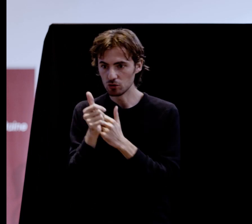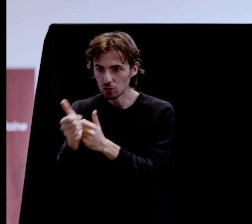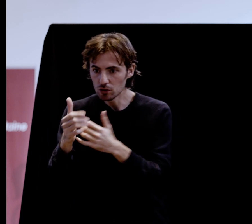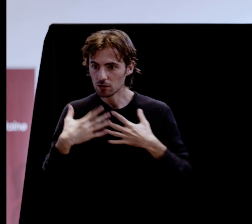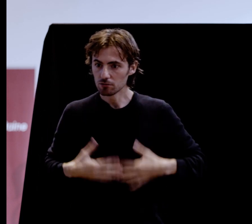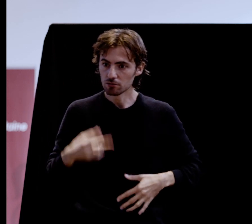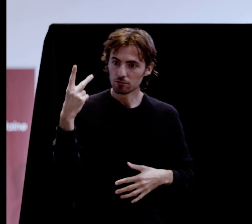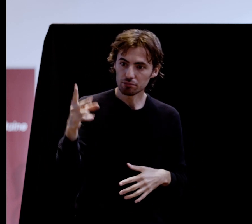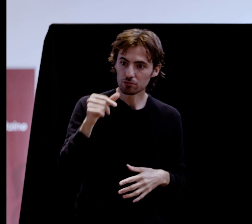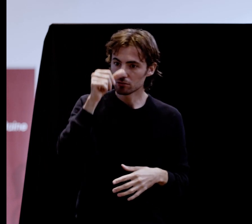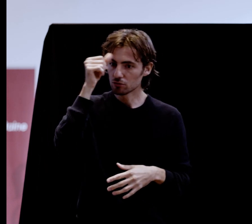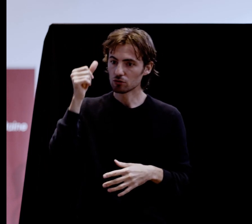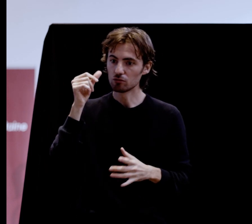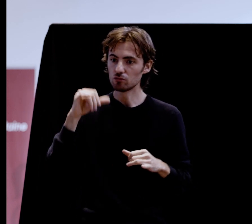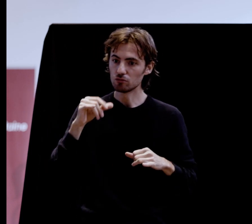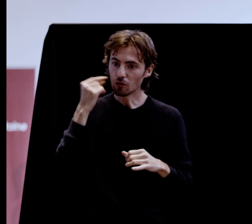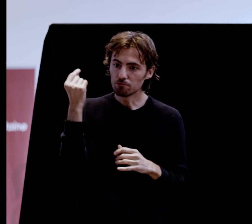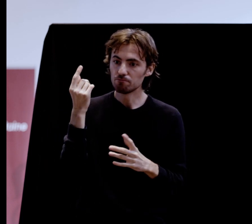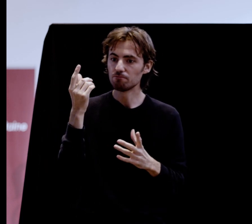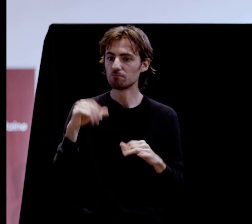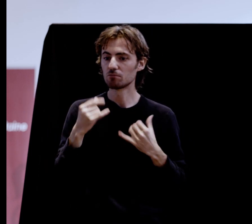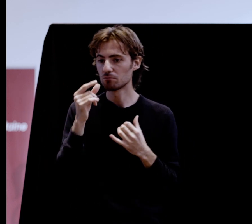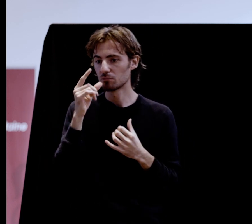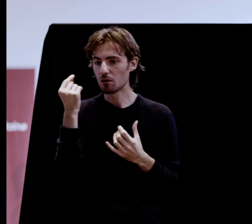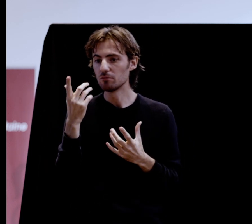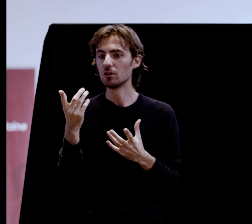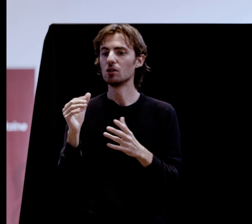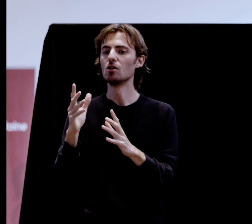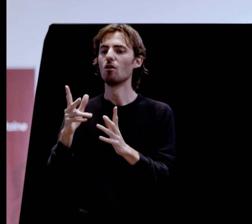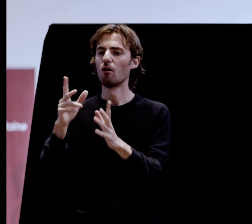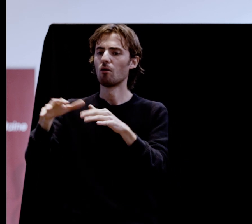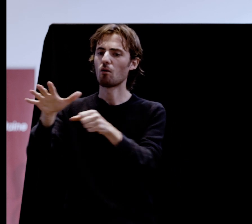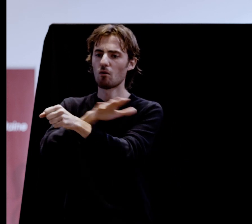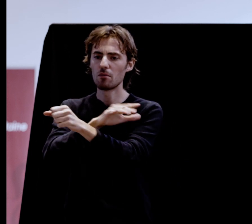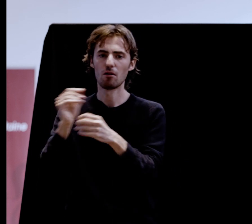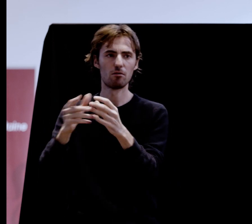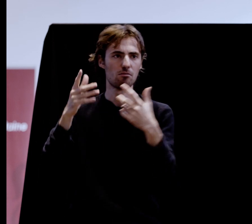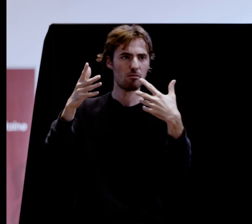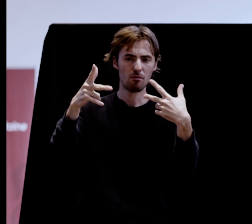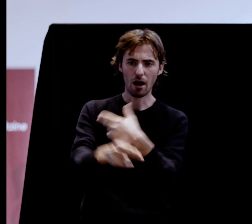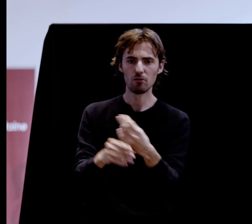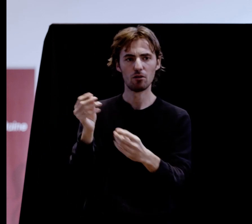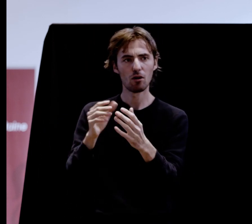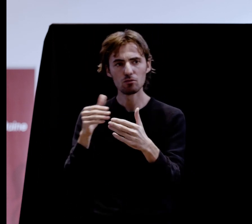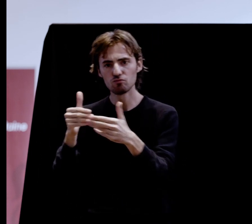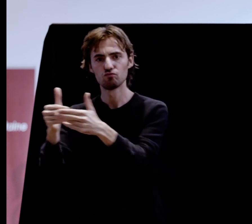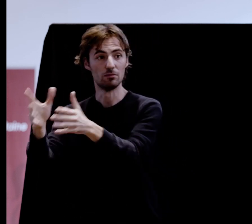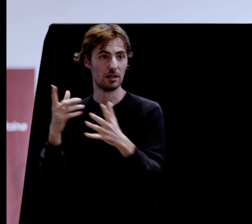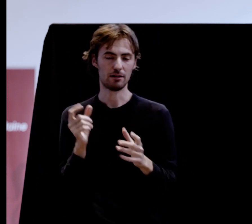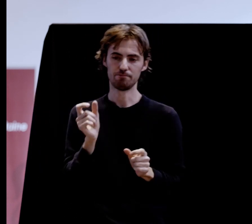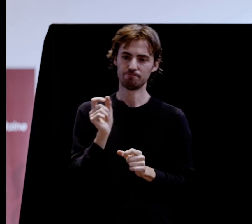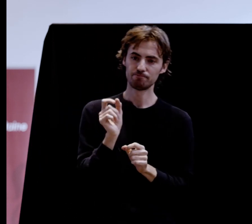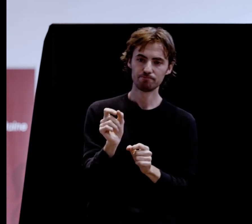comportement. Certains ont la dose pleine, d'autres, on s'arrêtera avant. Mais dans tous les cas, on propose un traitement